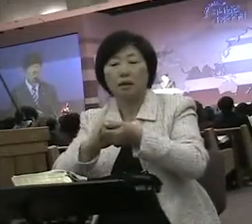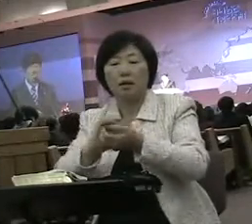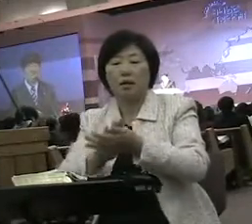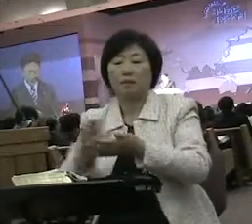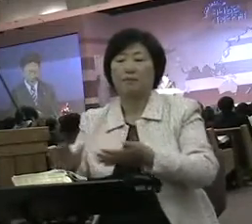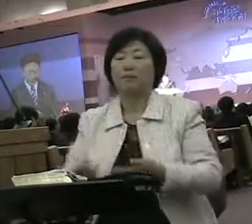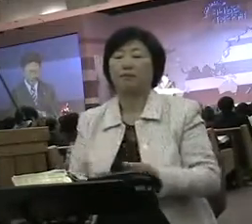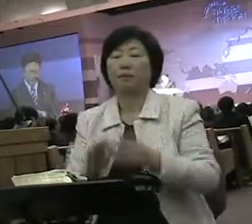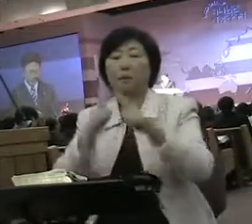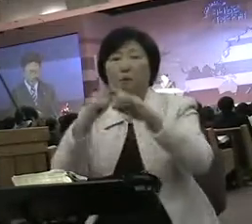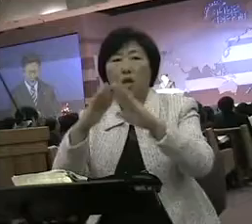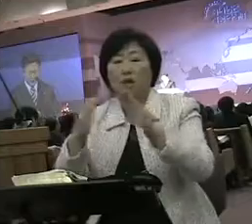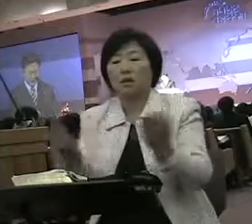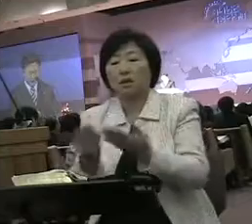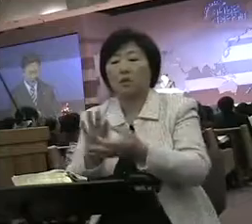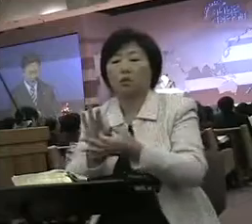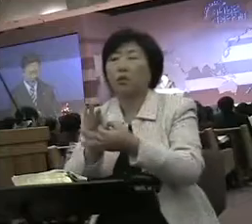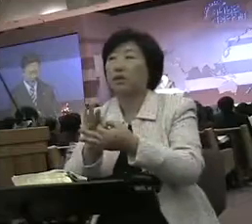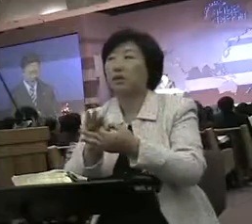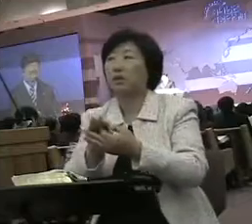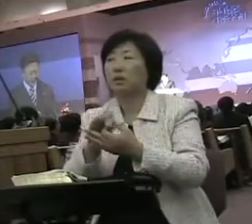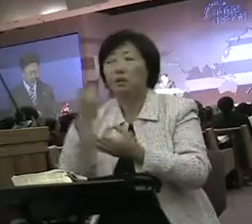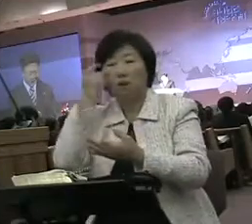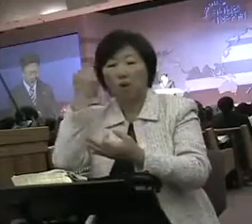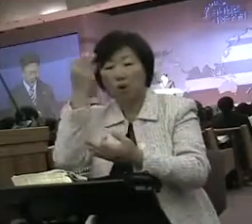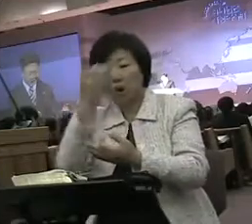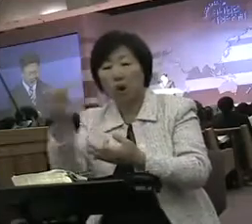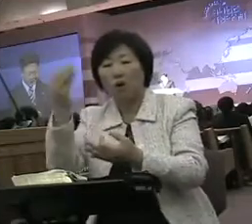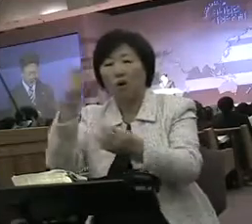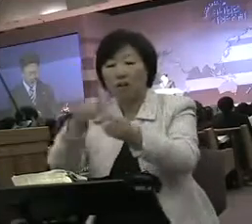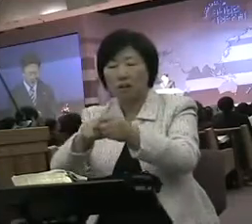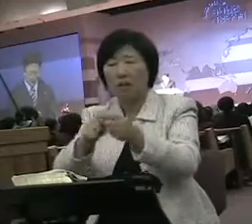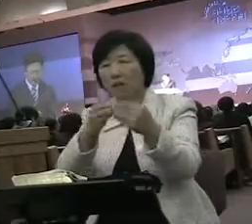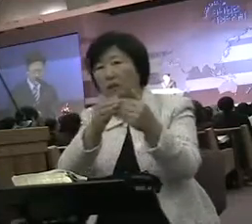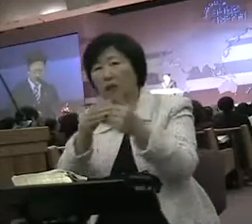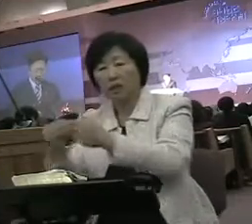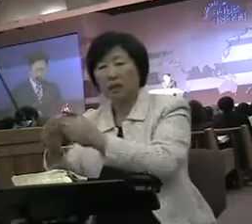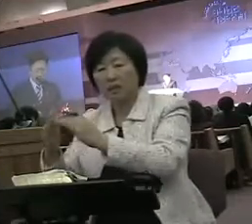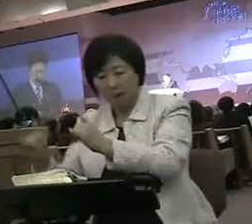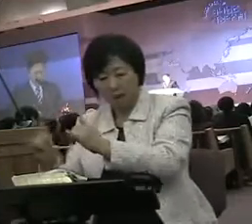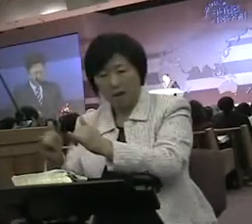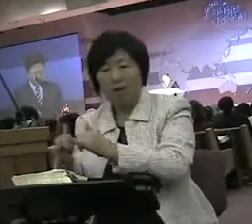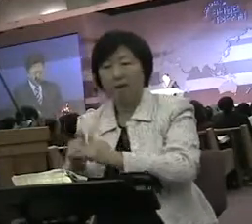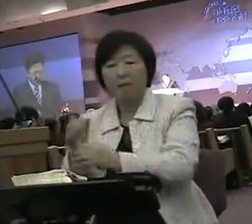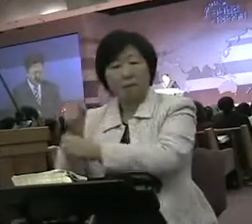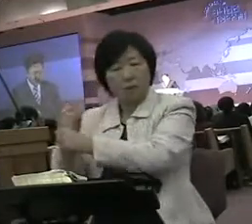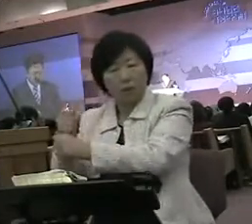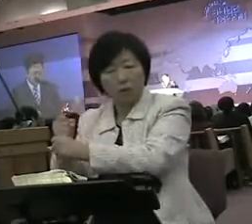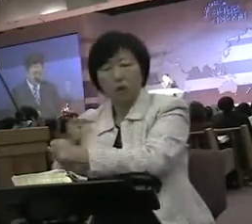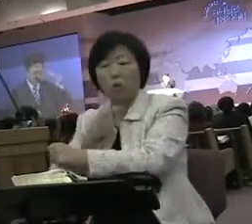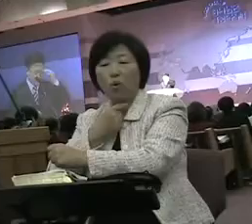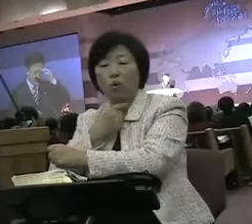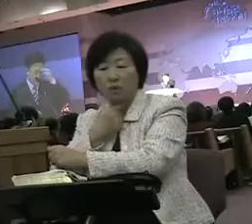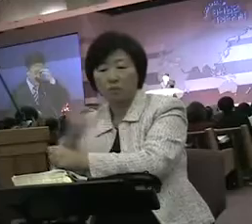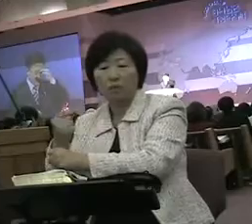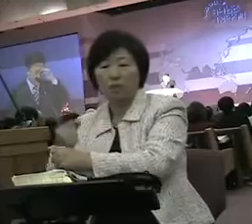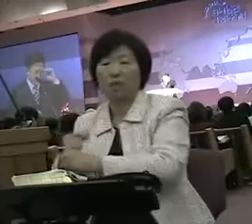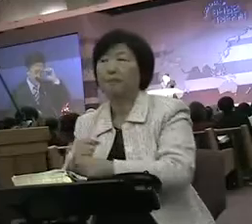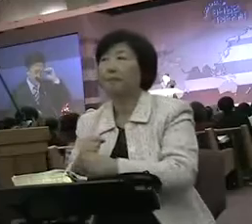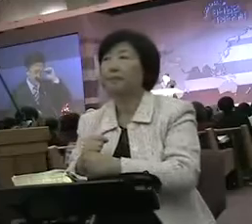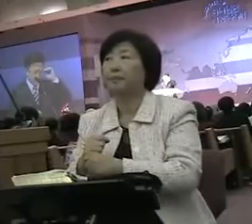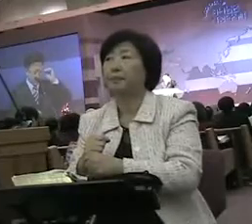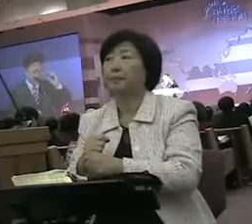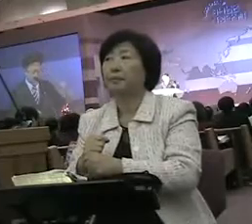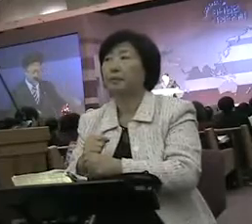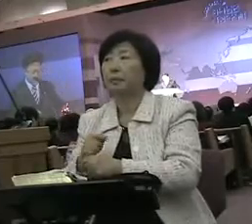저는 교회 사역을 통해서 그런 영적인 리더들을 만들고 싶습니다.